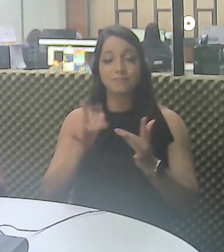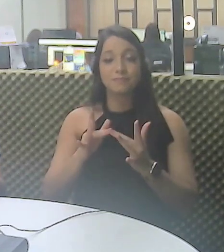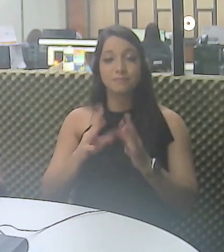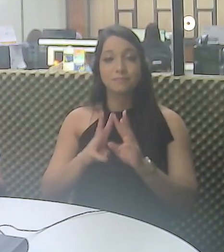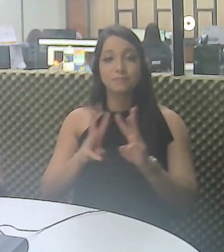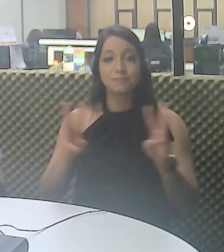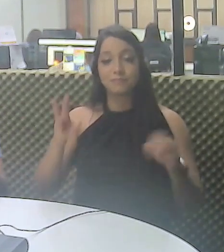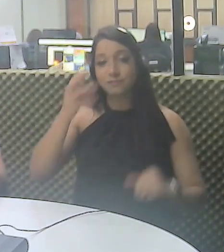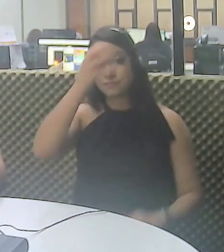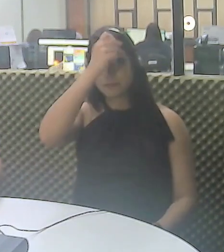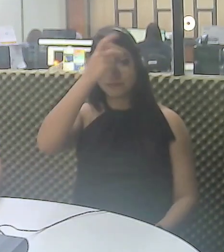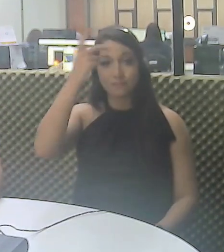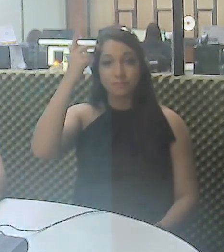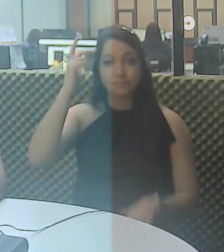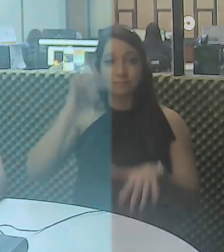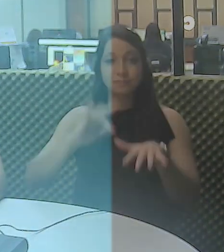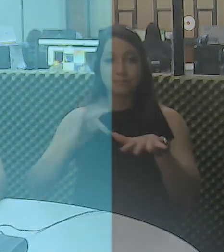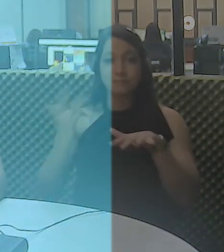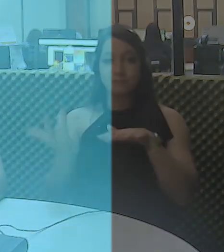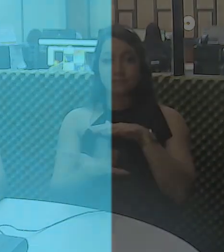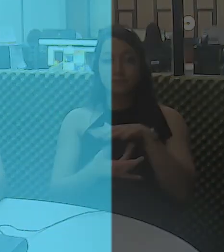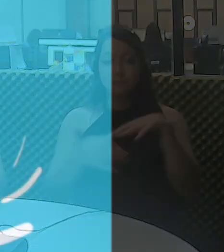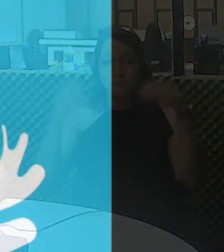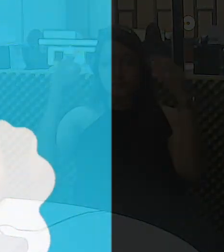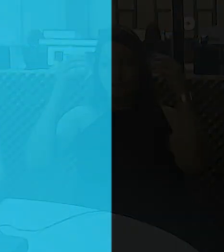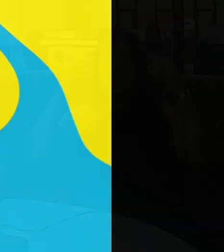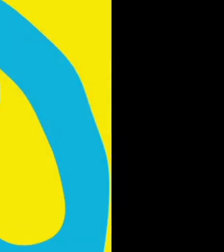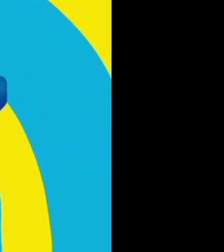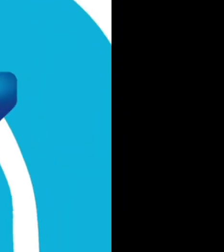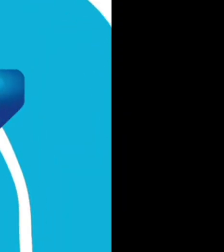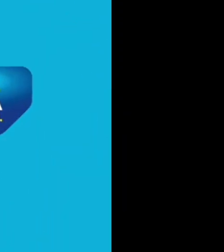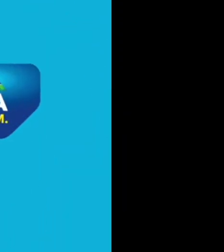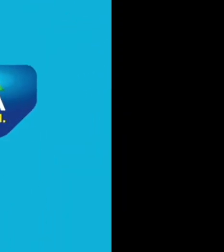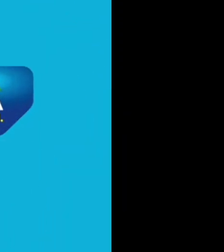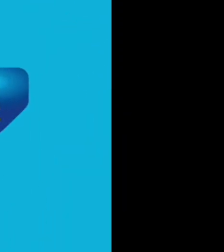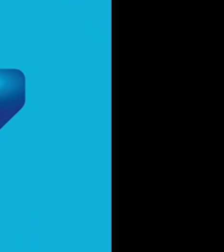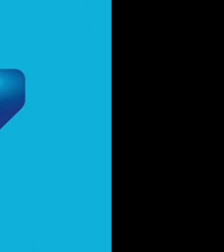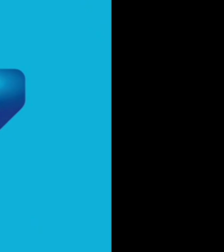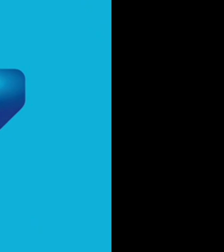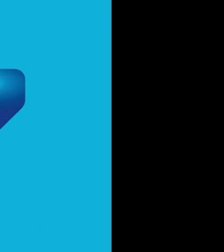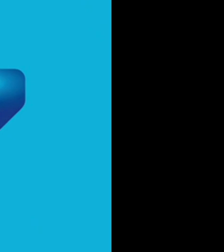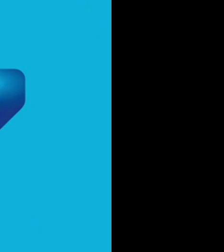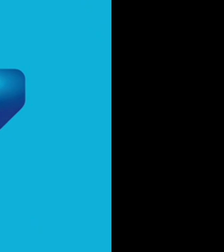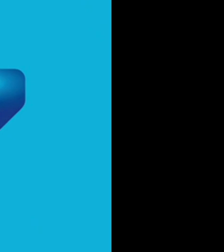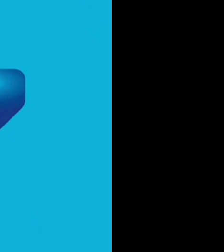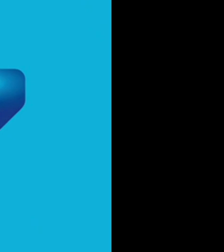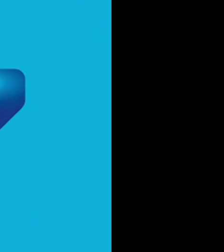Continue conosco no portal da Prefeitura e nas redes sociais.